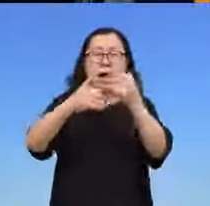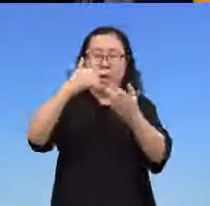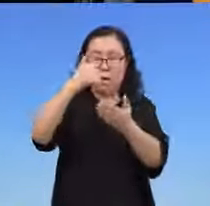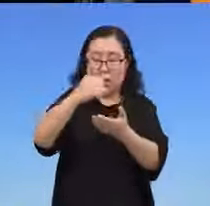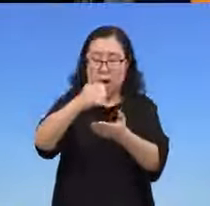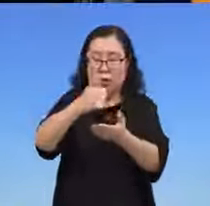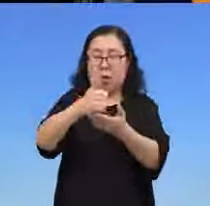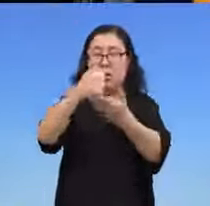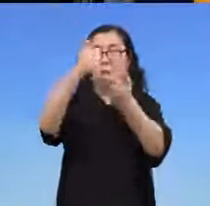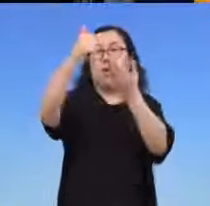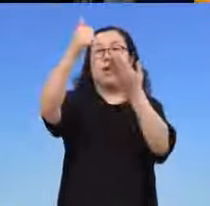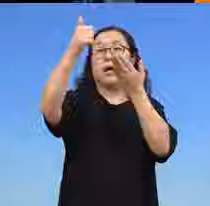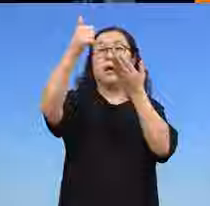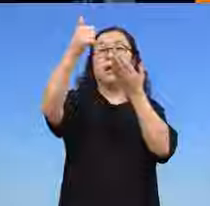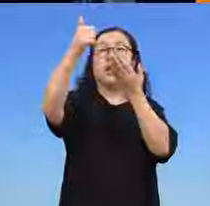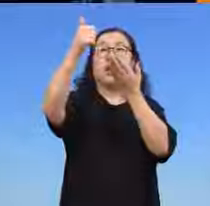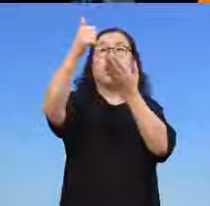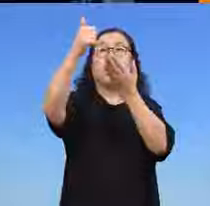여호와께